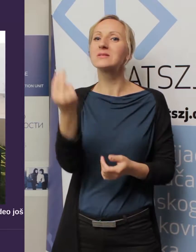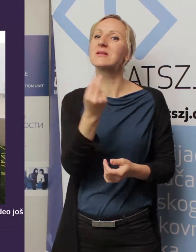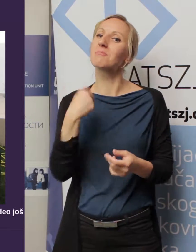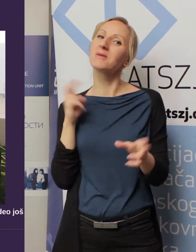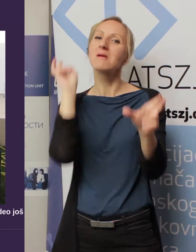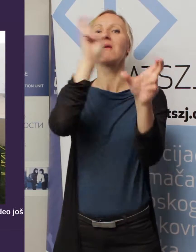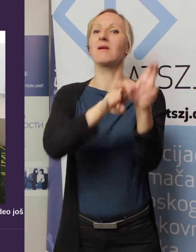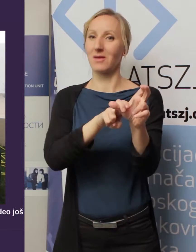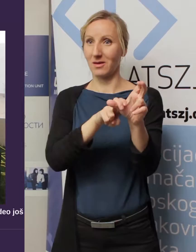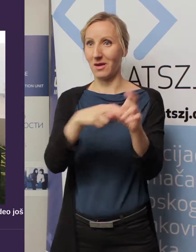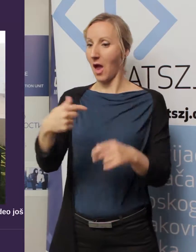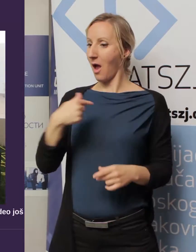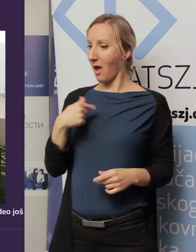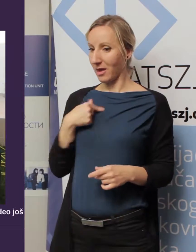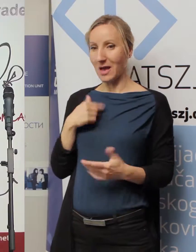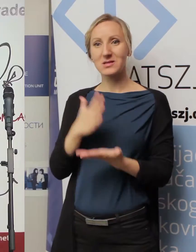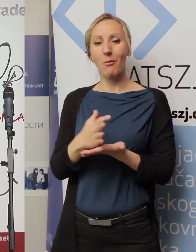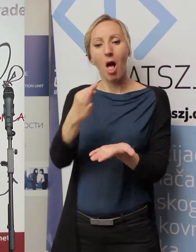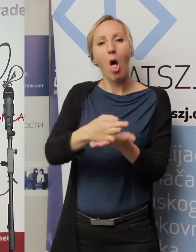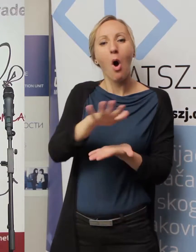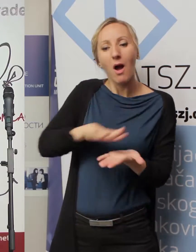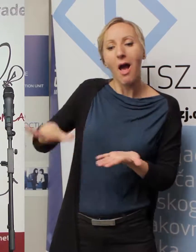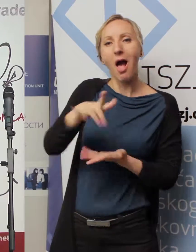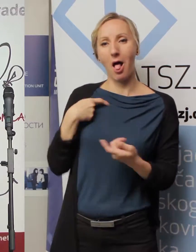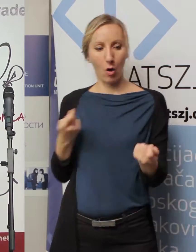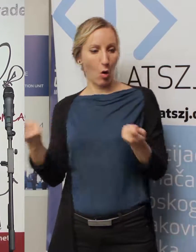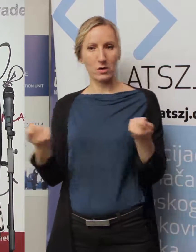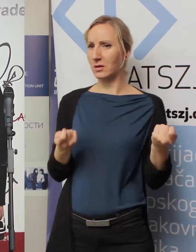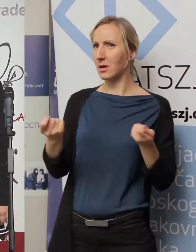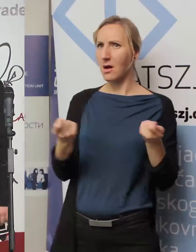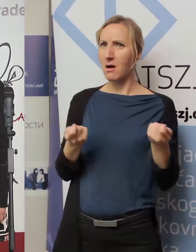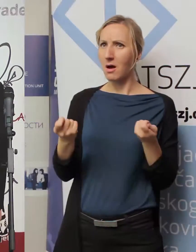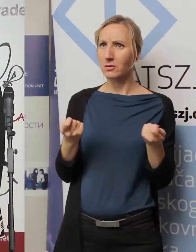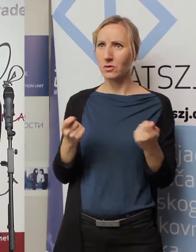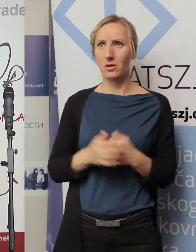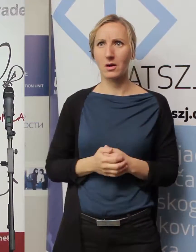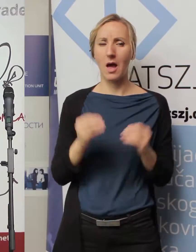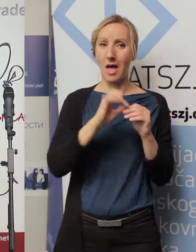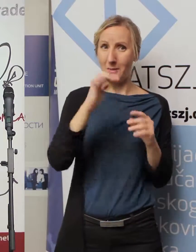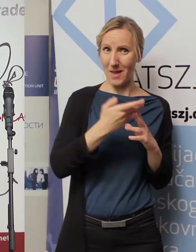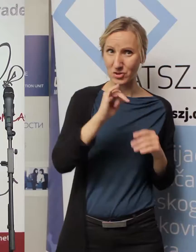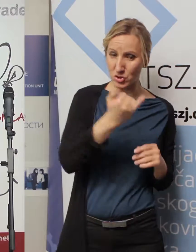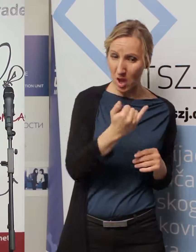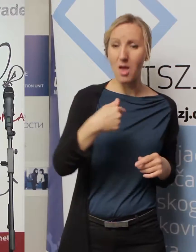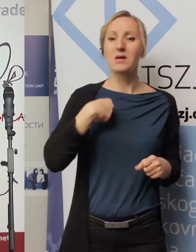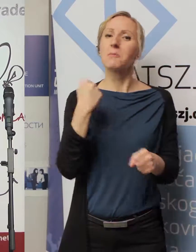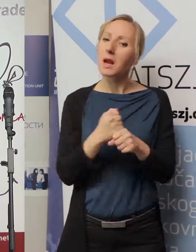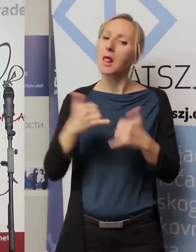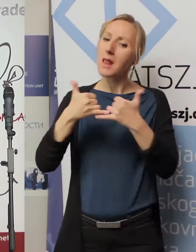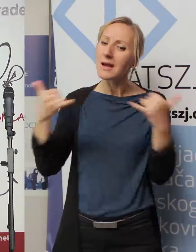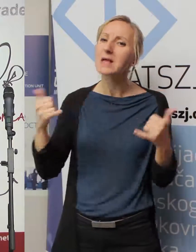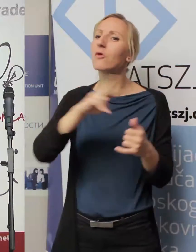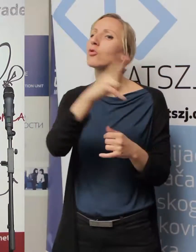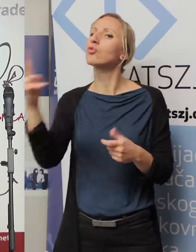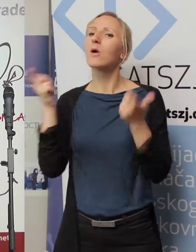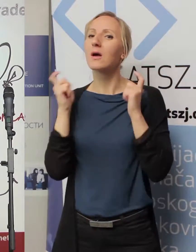Srbije. I tako sam ja umeđu vremenu postala i lokalna koordinatorka, gde sam imala priliku da, pored Bečeja, radim na razvoju